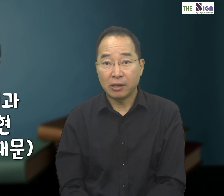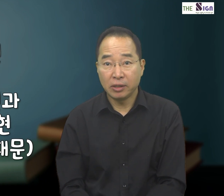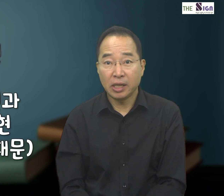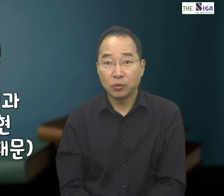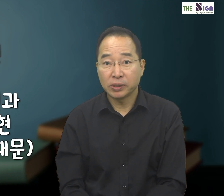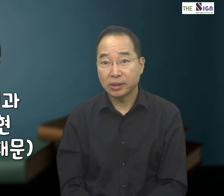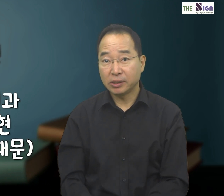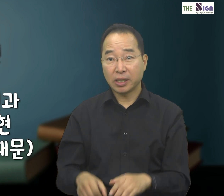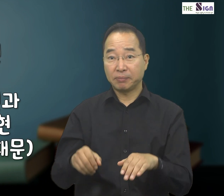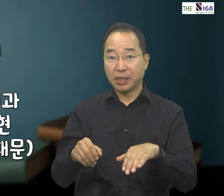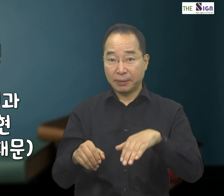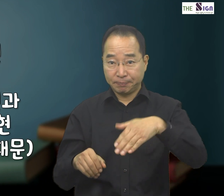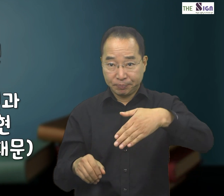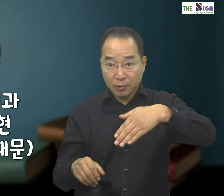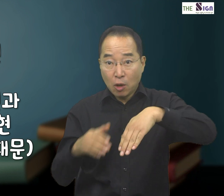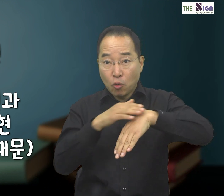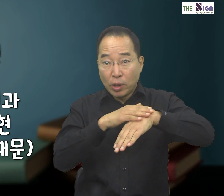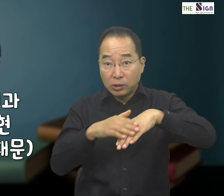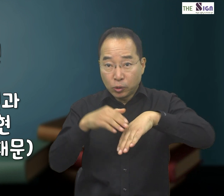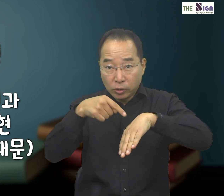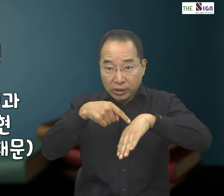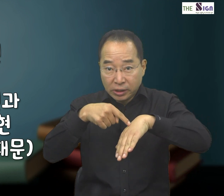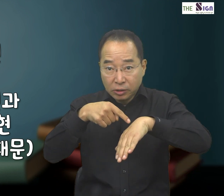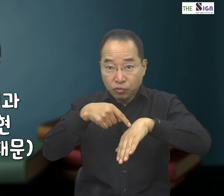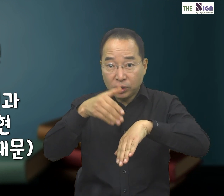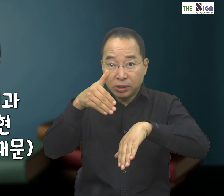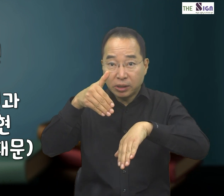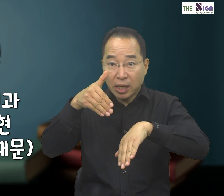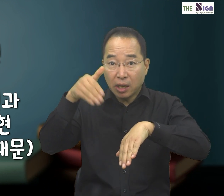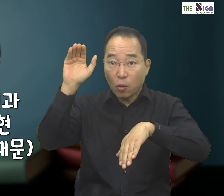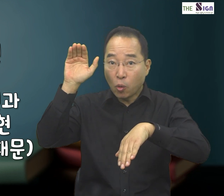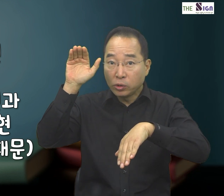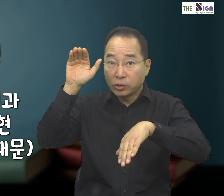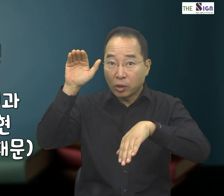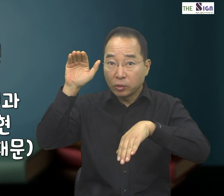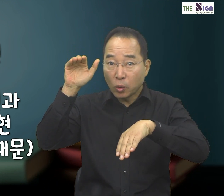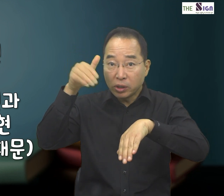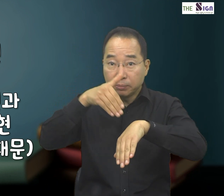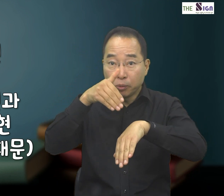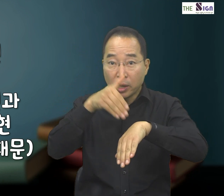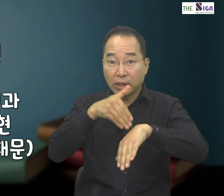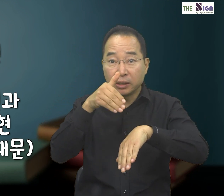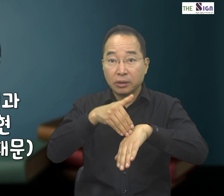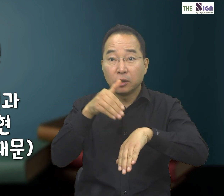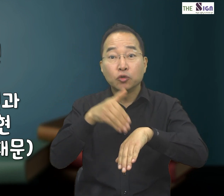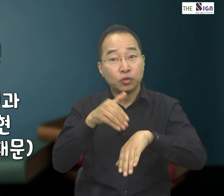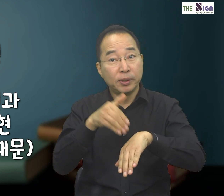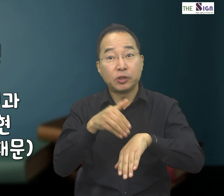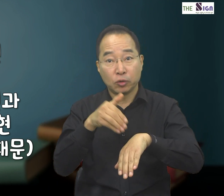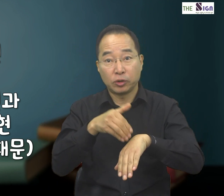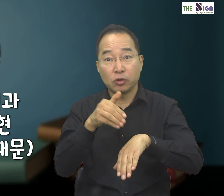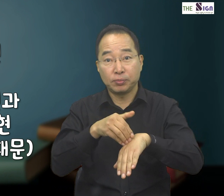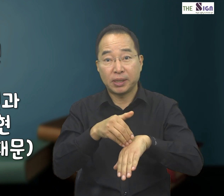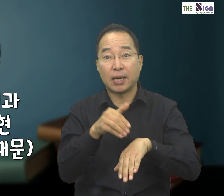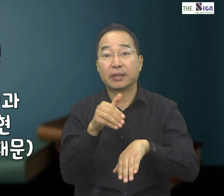단련이라는 동작은 이렇게 합니다. 왼손 등 위에 오른손 손끝 모양을 2번 정도 쳐줍니다.